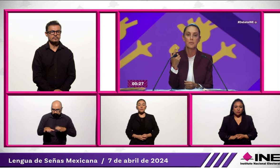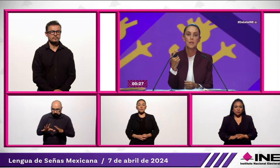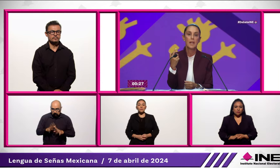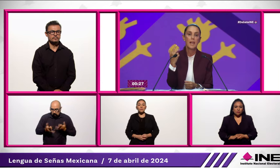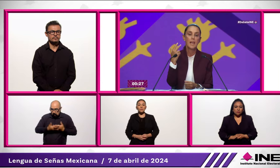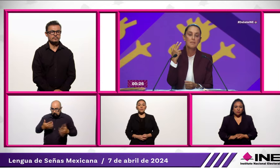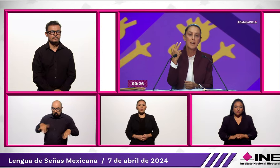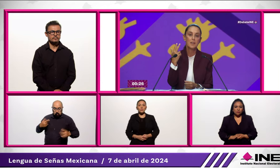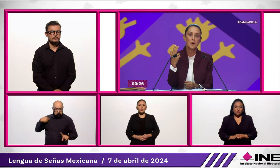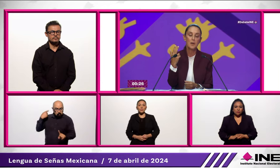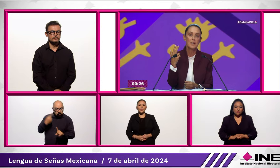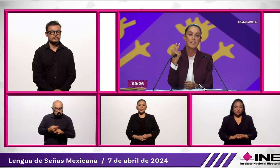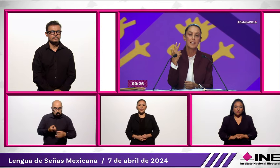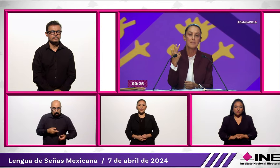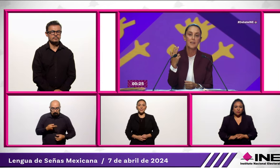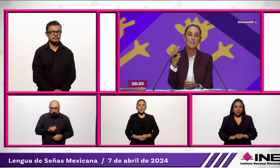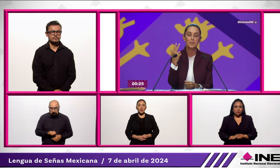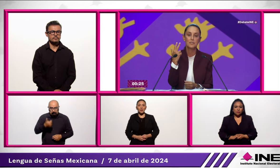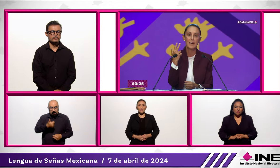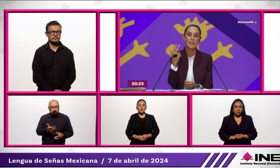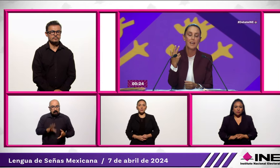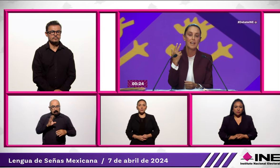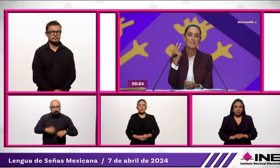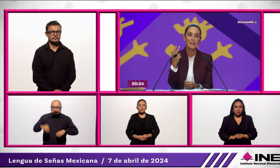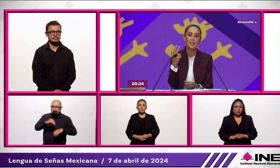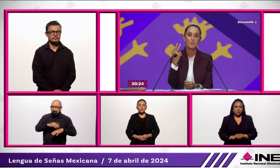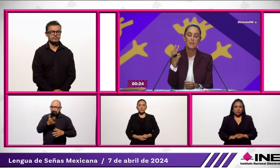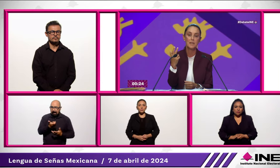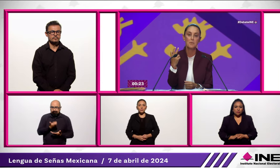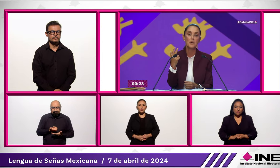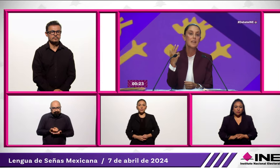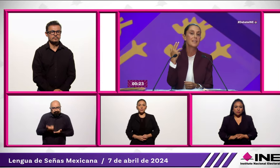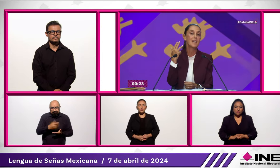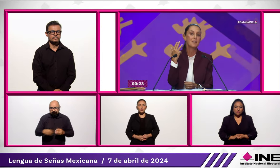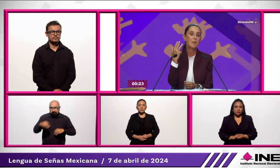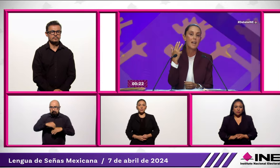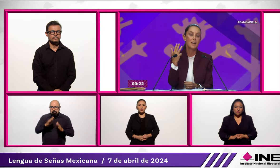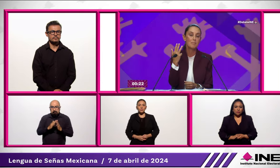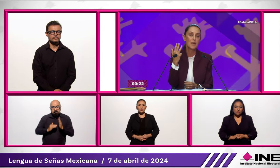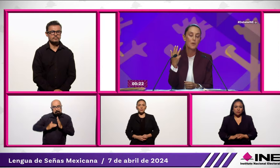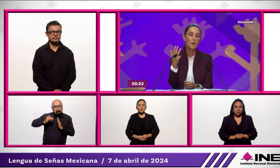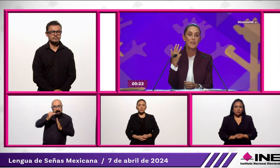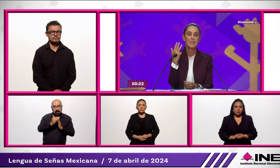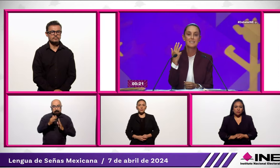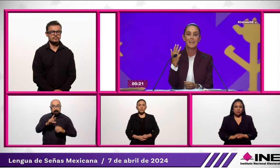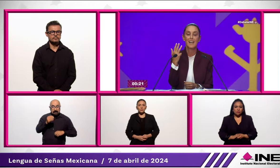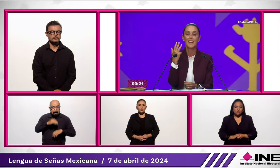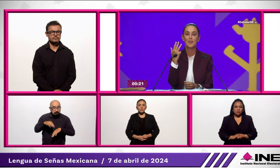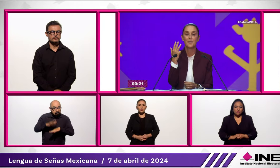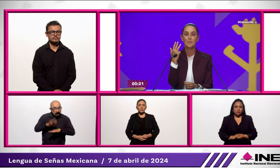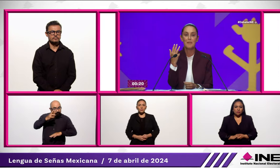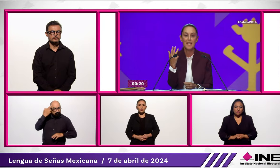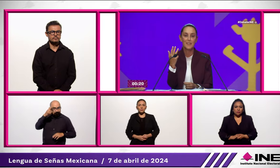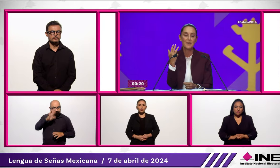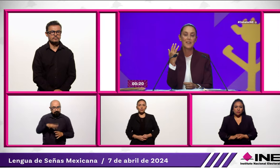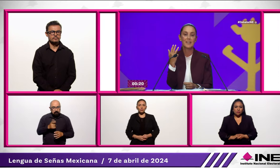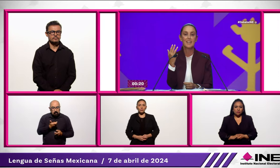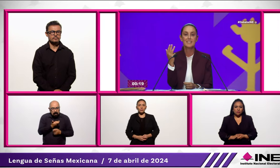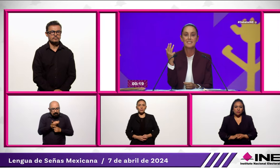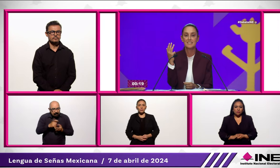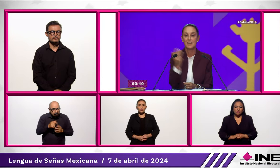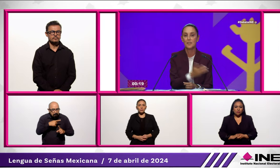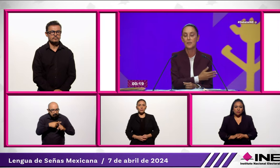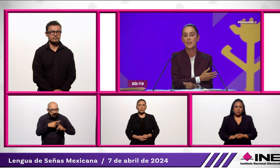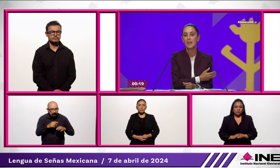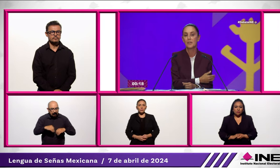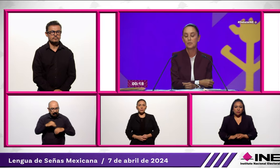de México, el mayor incremento salarial al salario mínimo y el mayor salario medio que